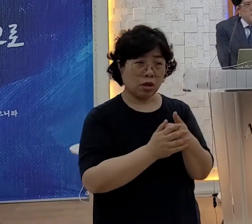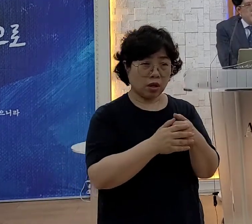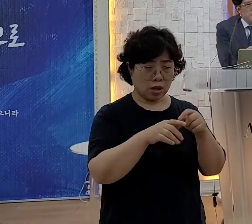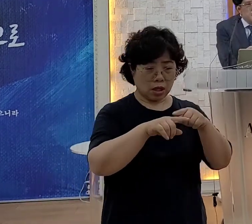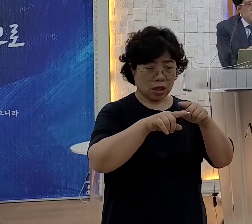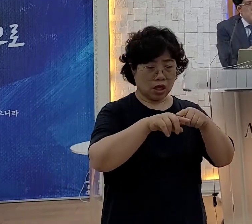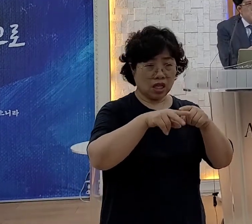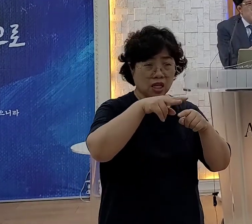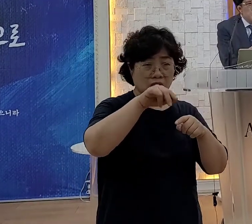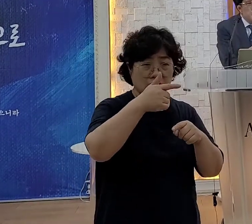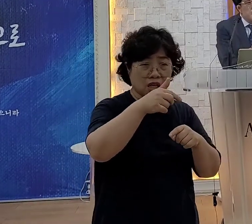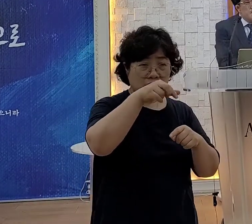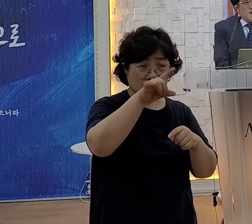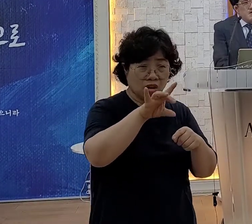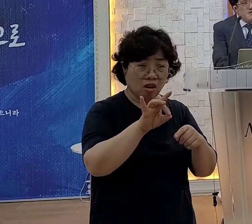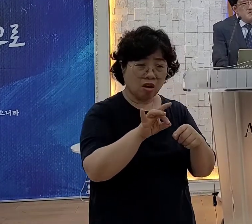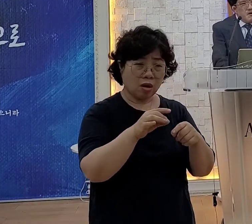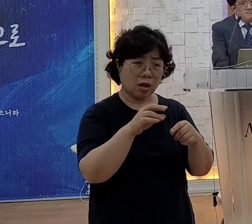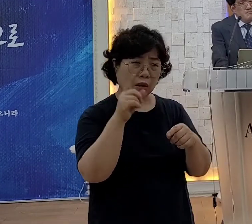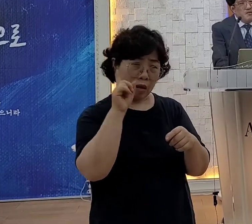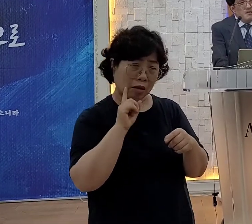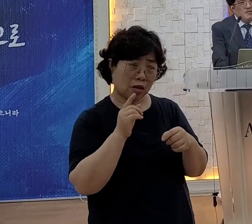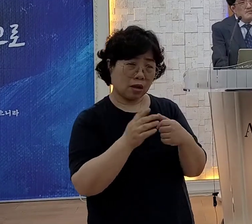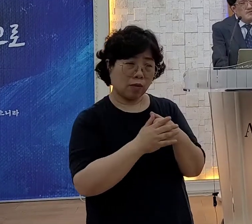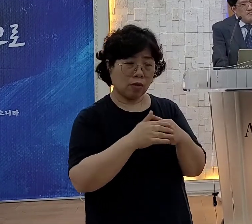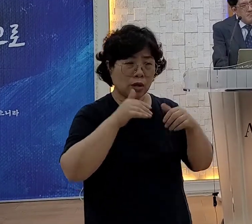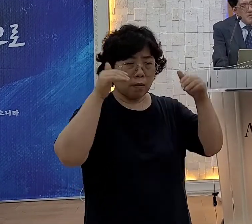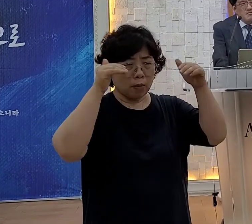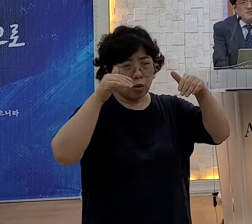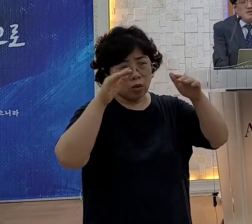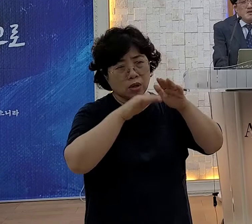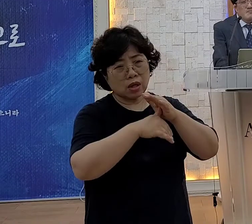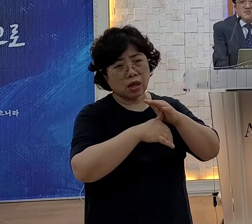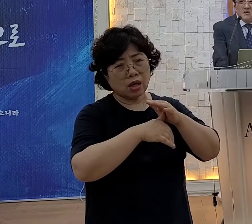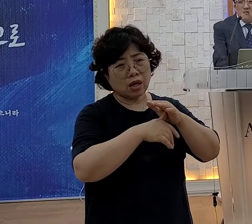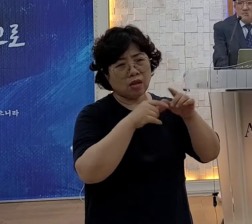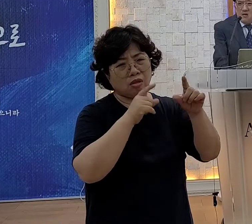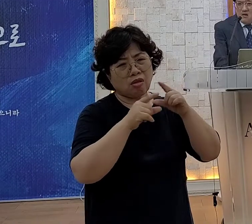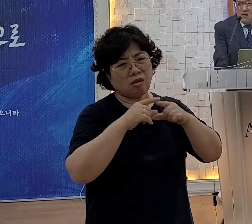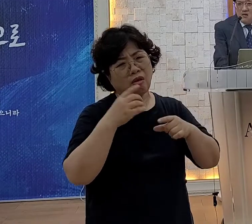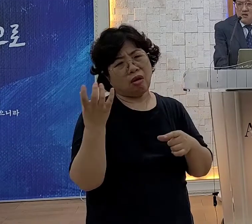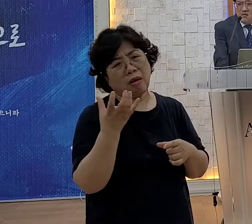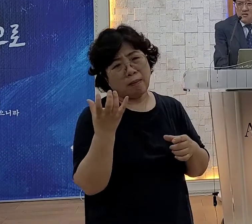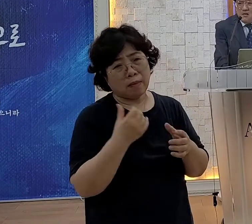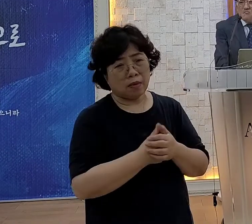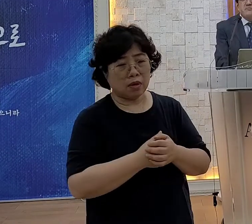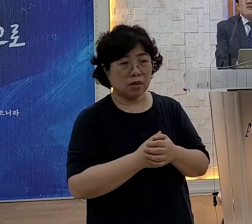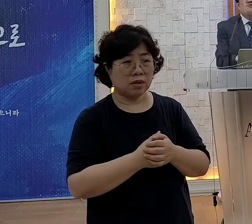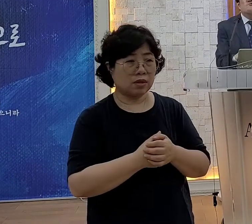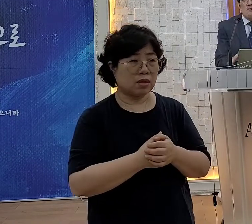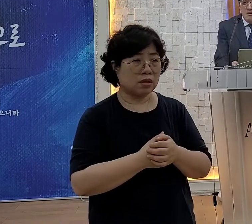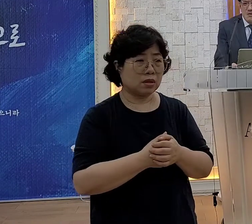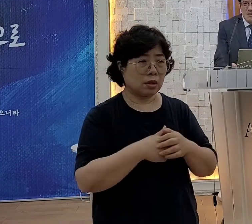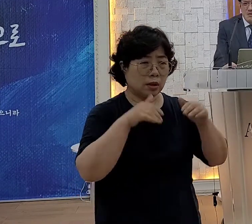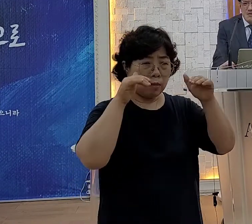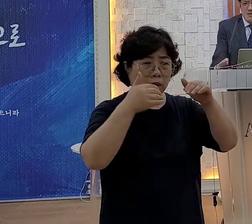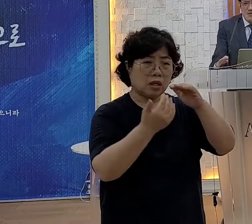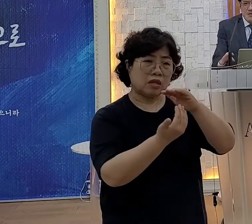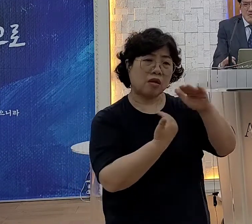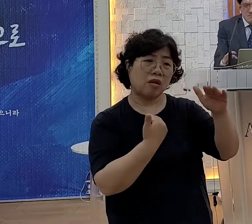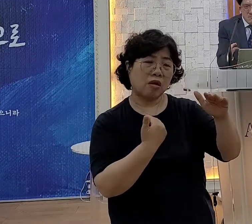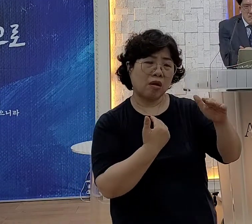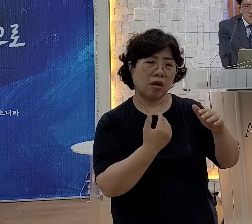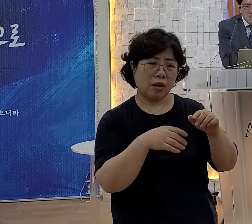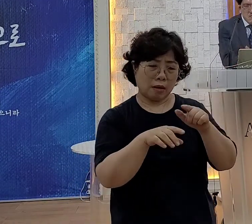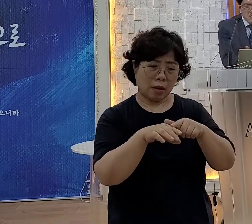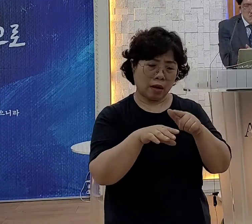손상이 된 거예요. 그러니까 가만히 있어도 아픈데 더 아픈 날이 언제냐? 비가 오거나 이게 비가 오려고 할